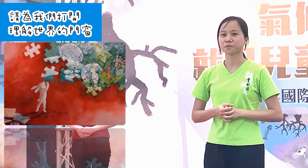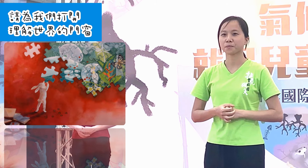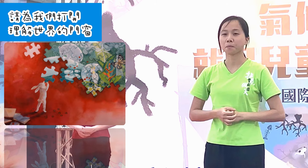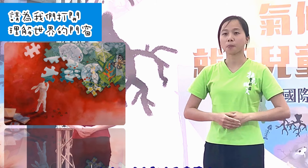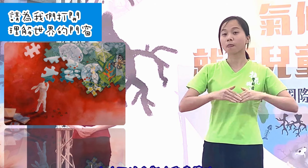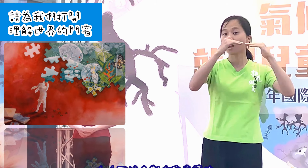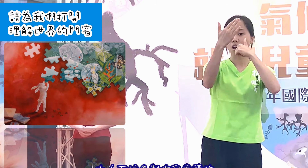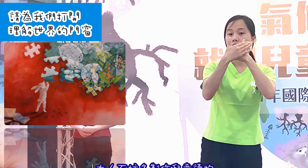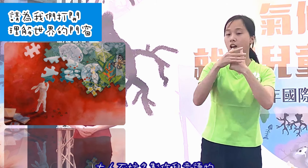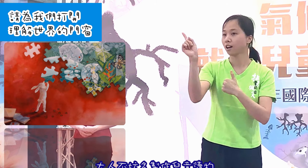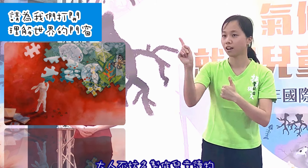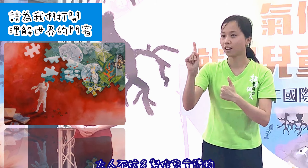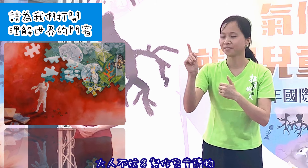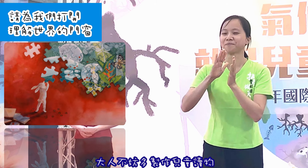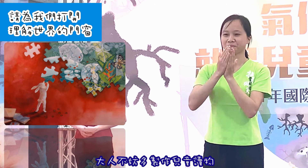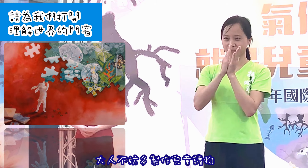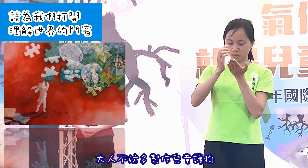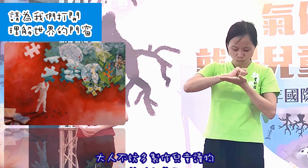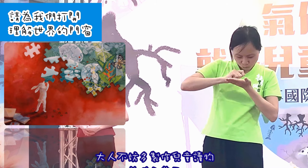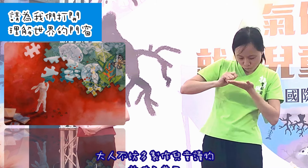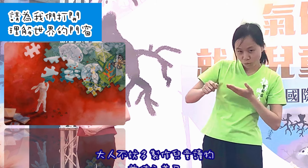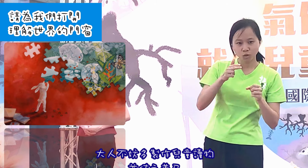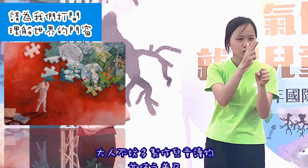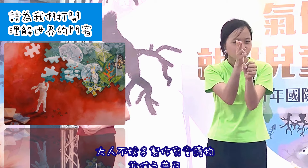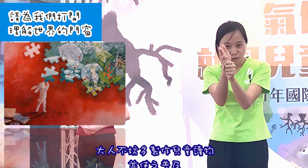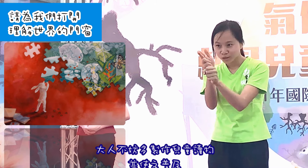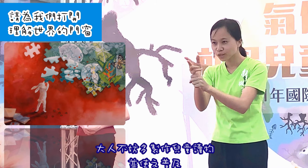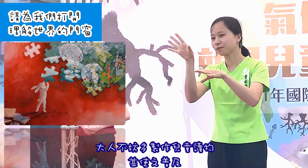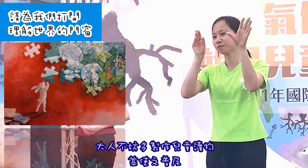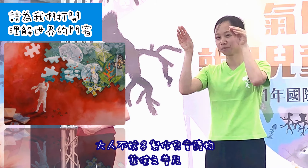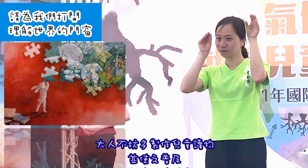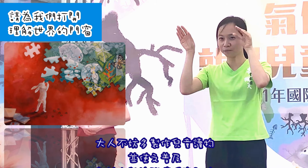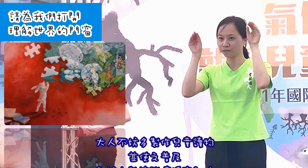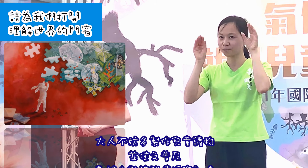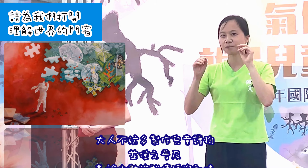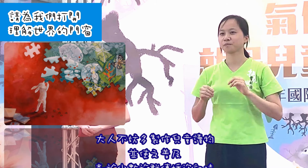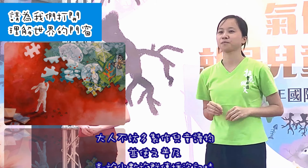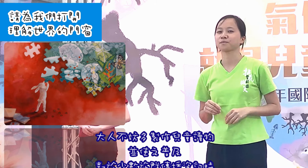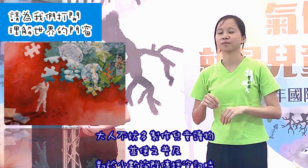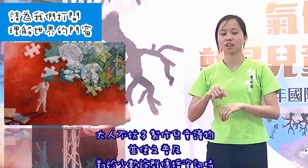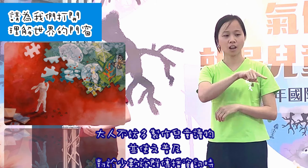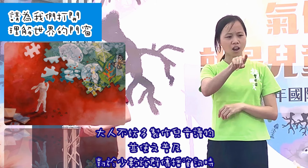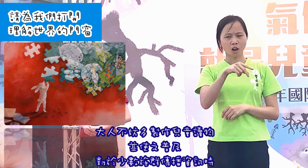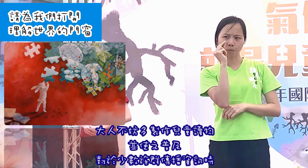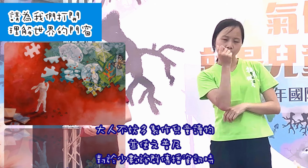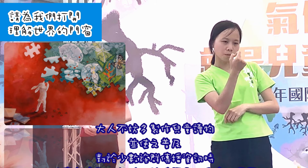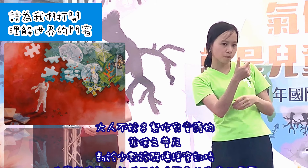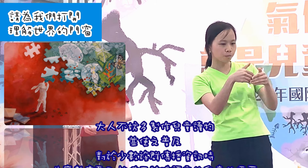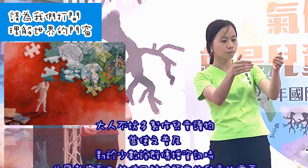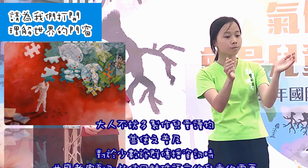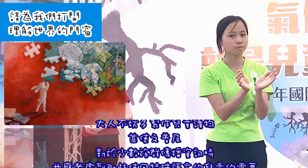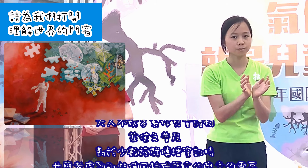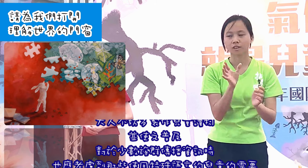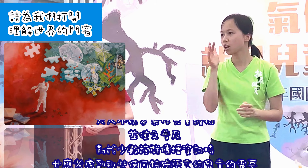大人不妨多制作儿童读物，并使之普及。对于少数族群传播资讯